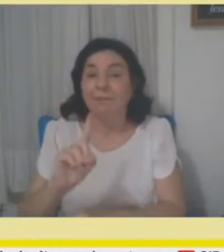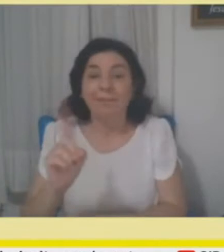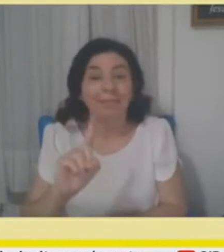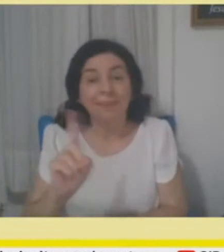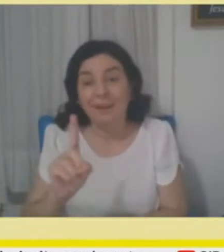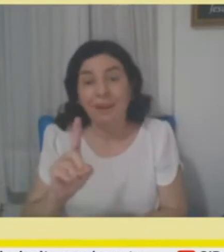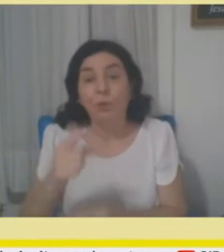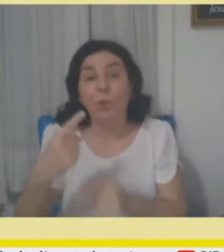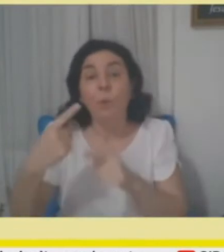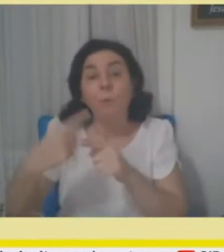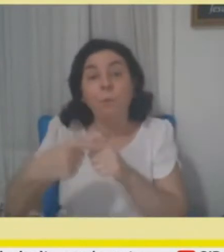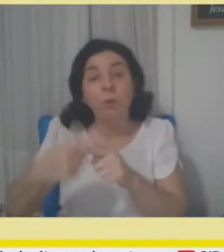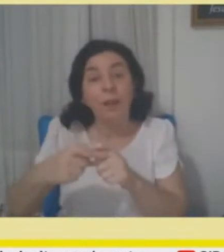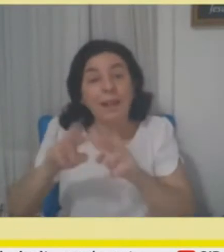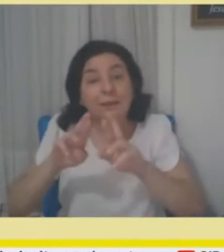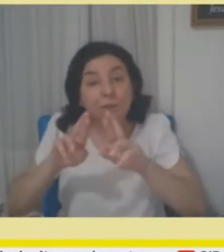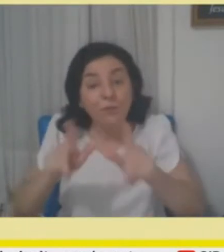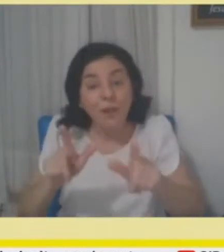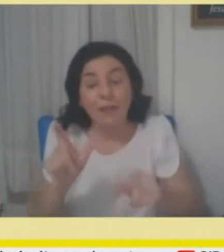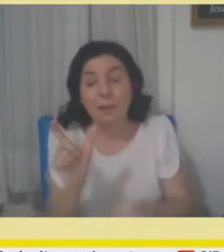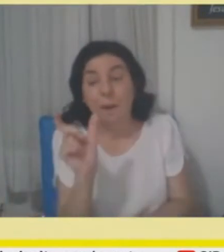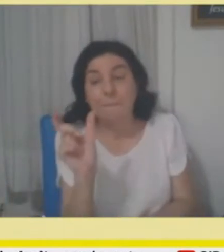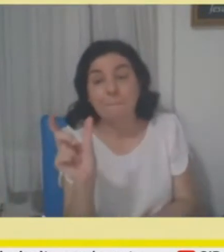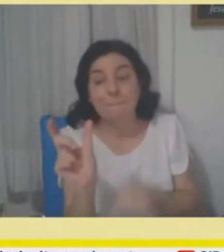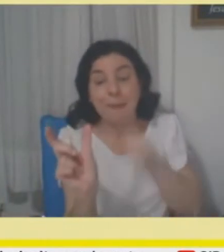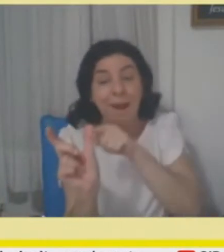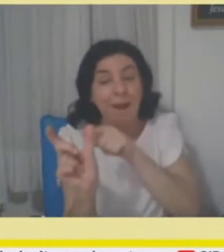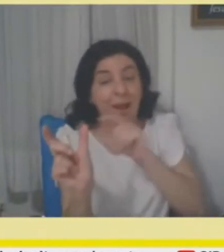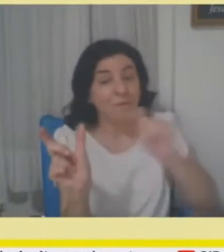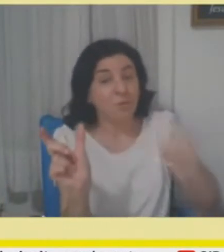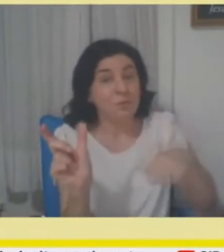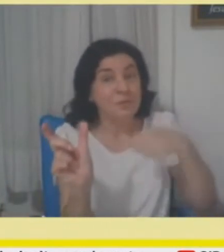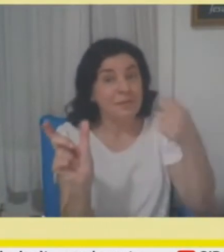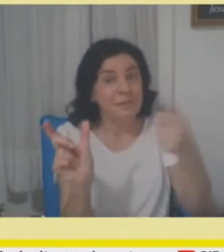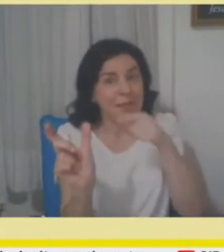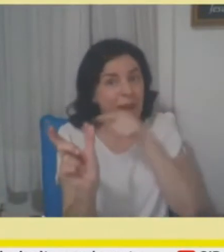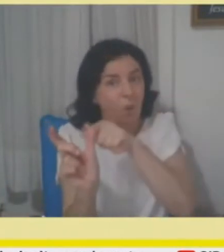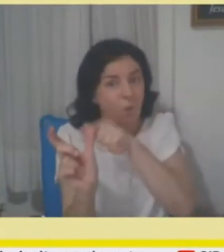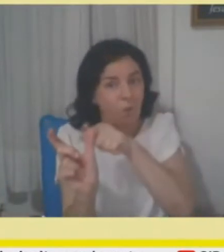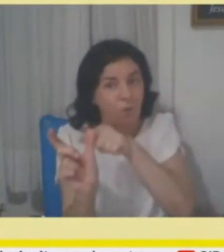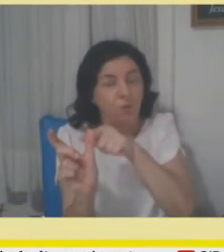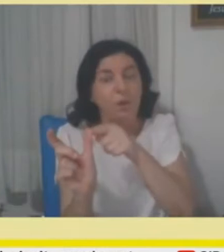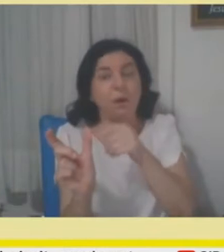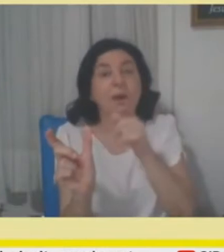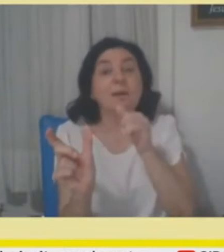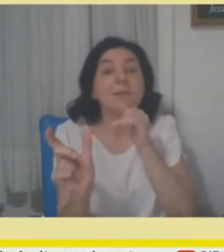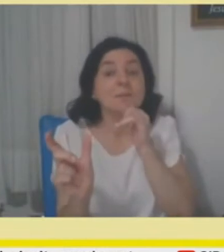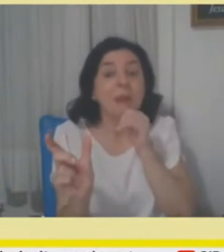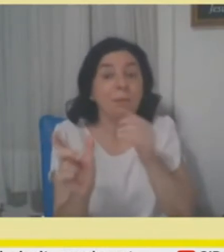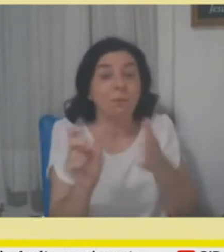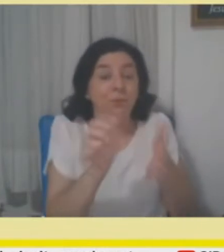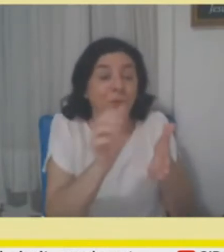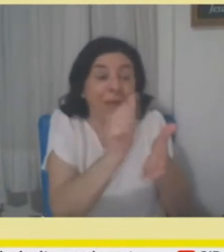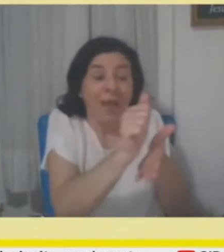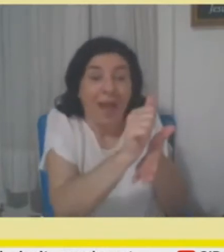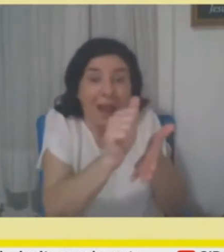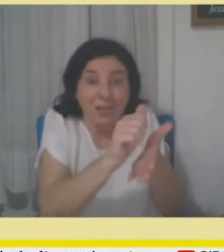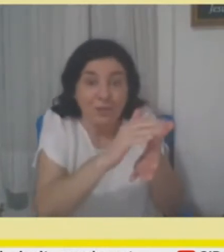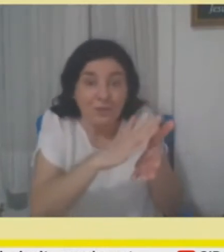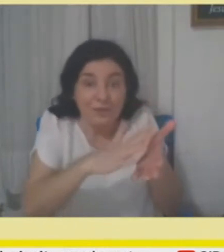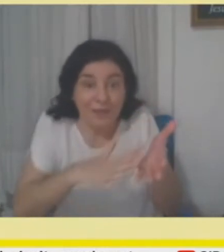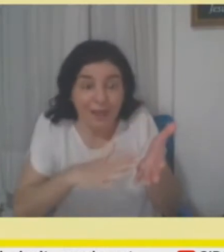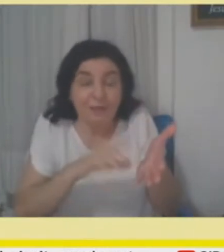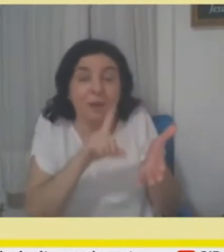Por exemplo, o sinal vai ser esse? Não. Por quê? Porque é diferente da palavra, a palavra